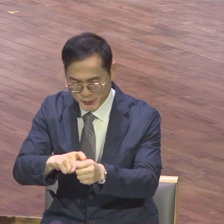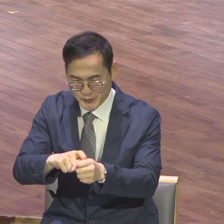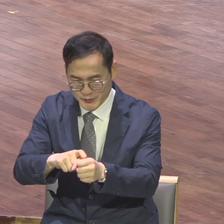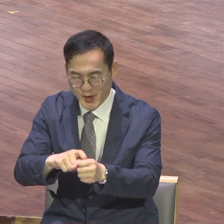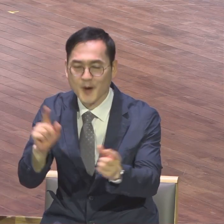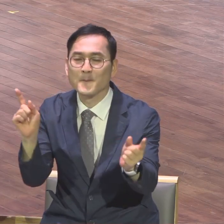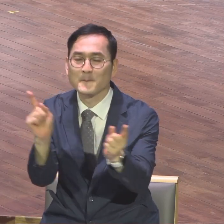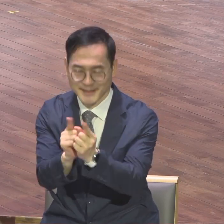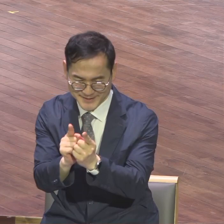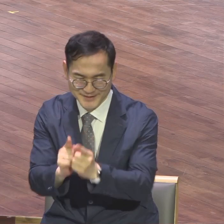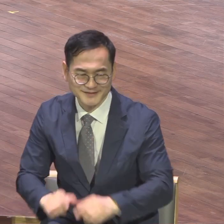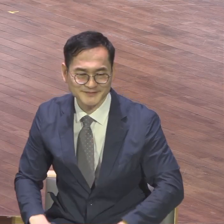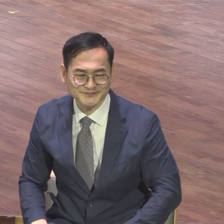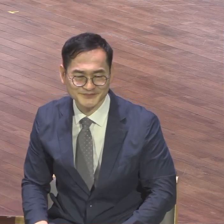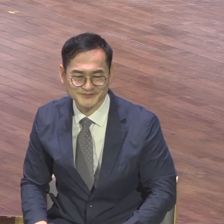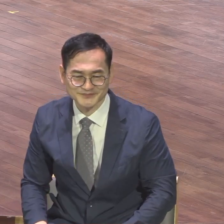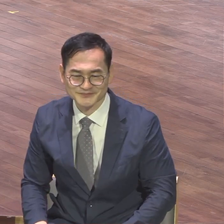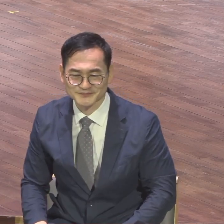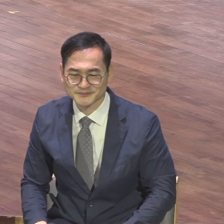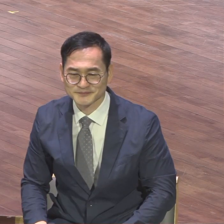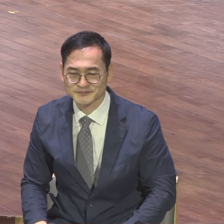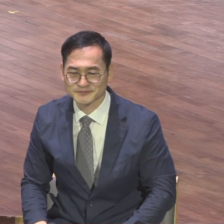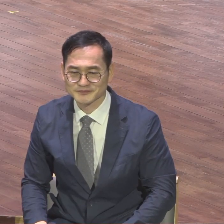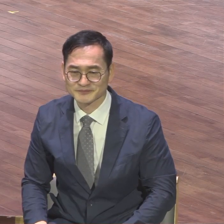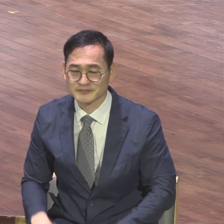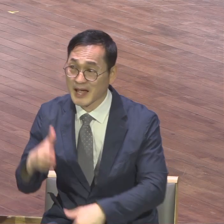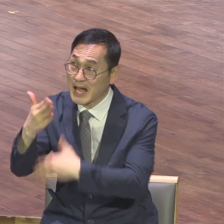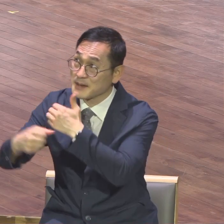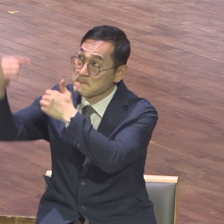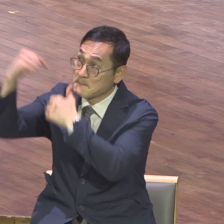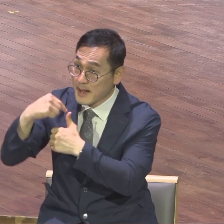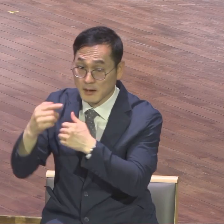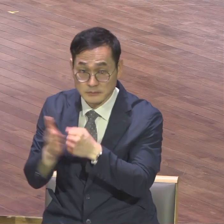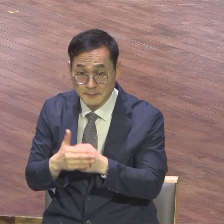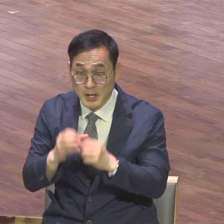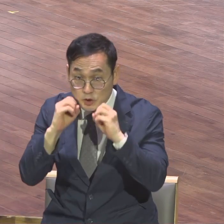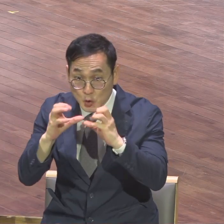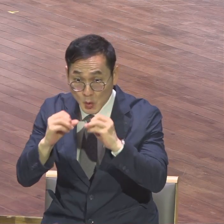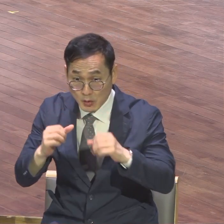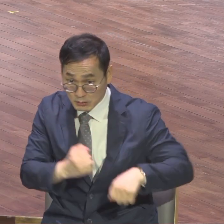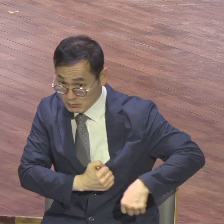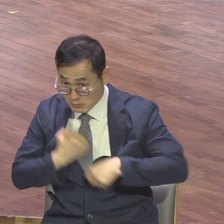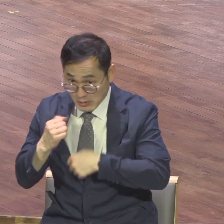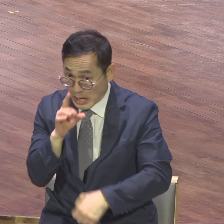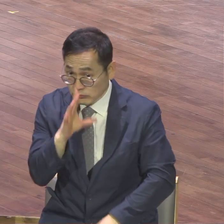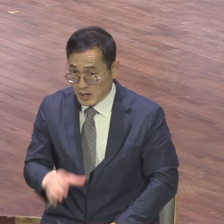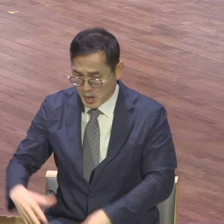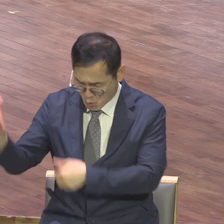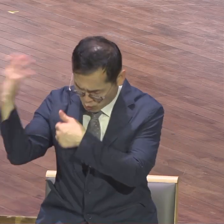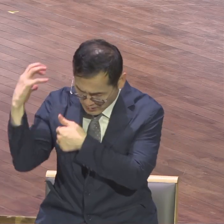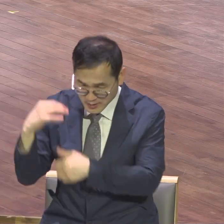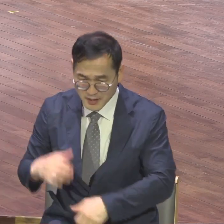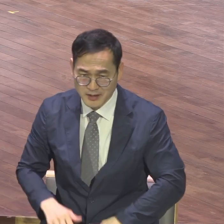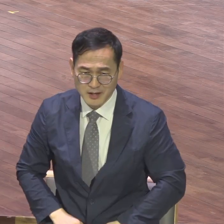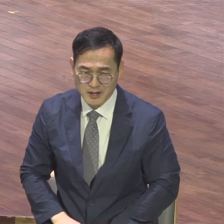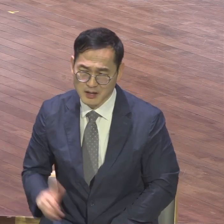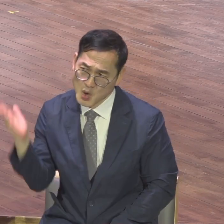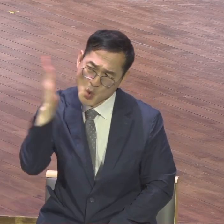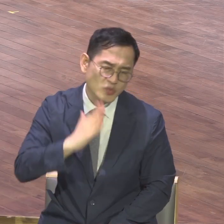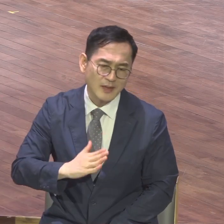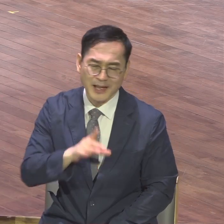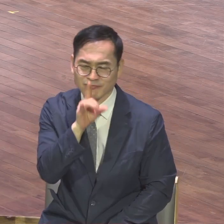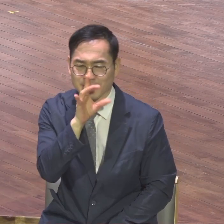하나님이 교회 하라고 시작했기 때문에 안 하면 큰일 나요. 천명이요, 천명. 천명이 나에게 사명, 소명이 되고.